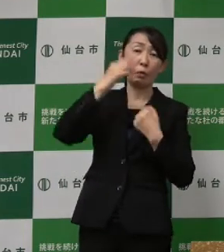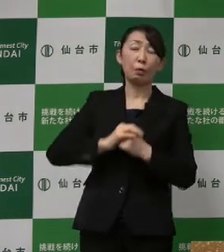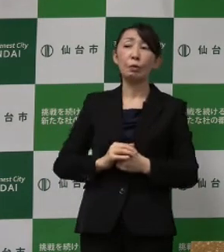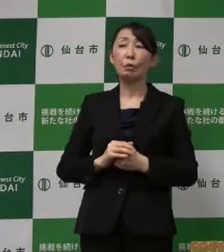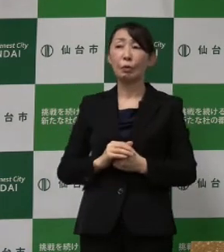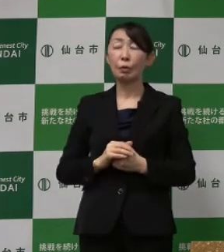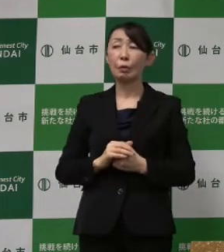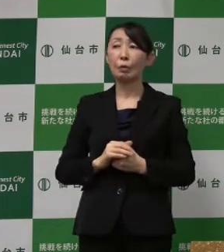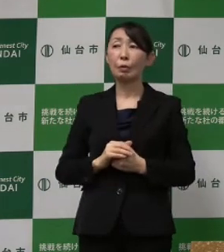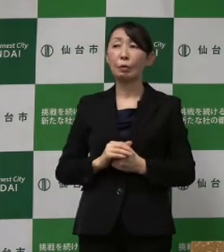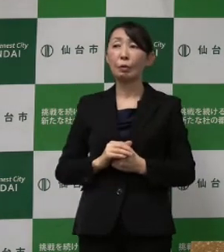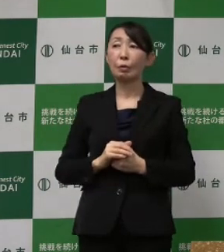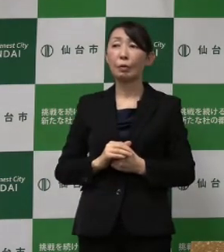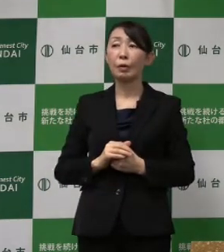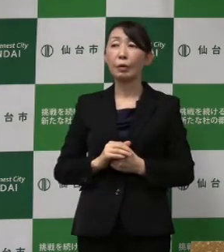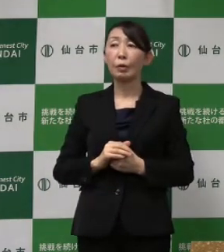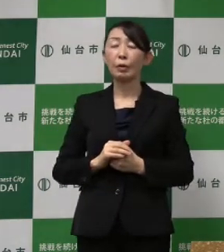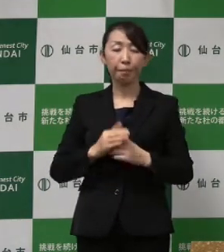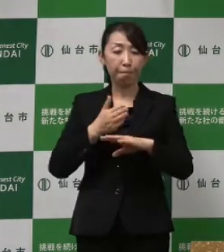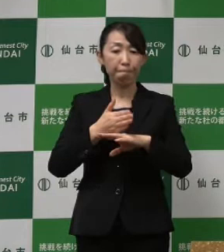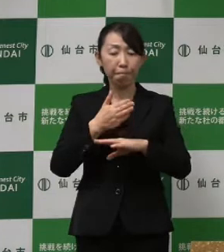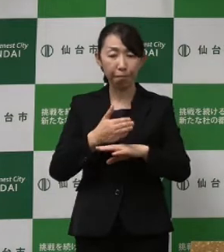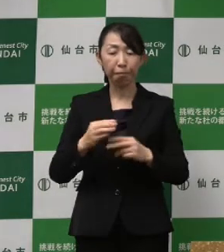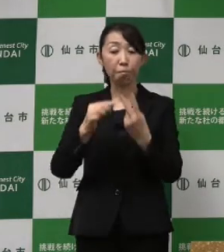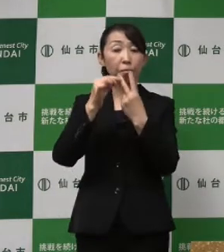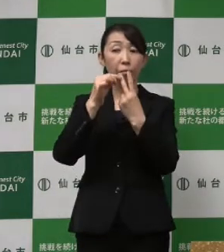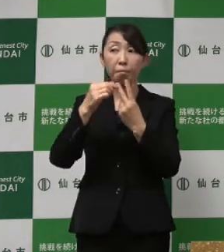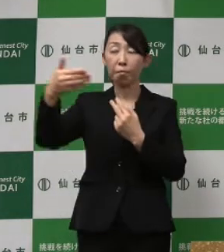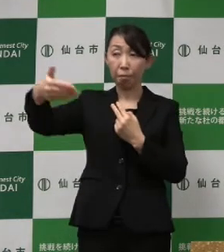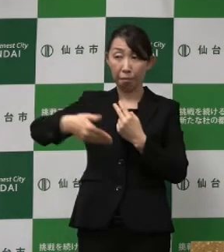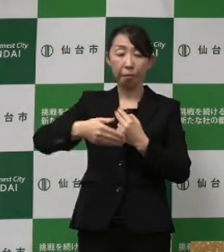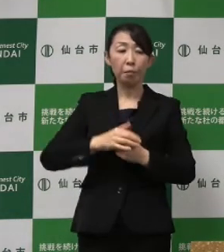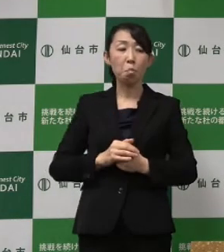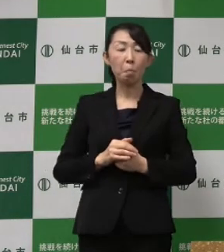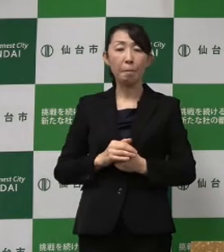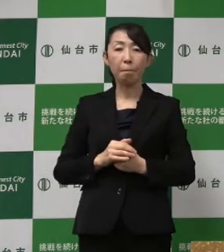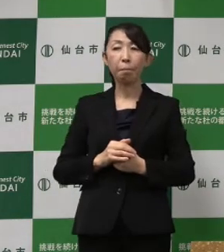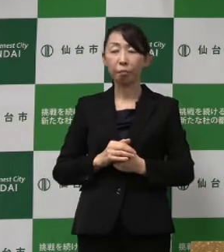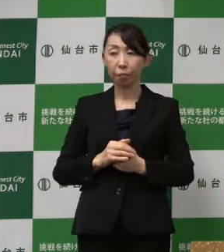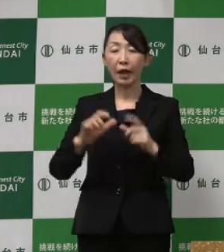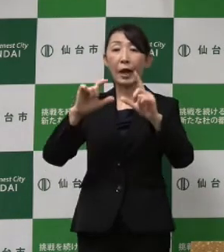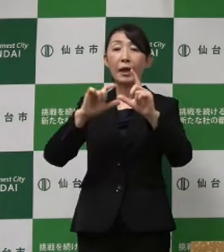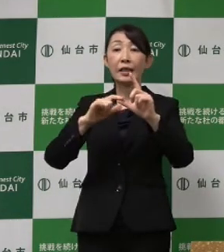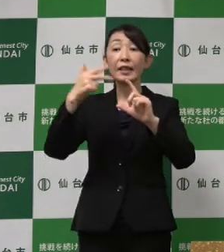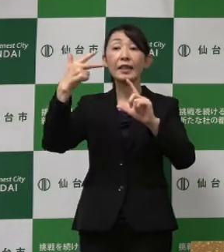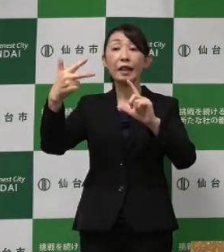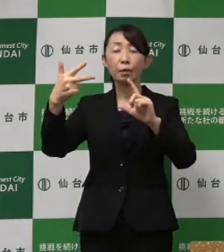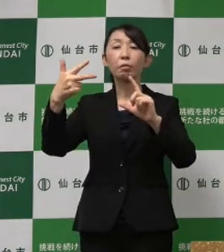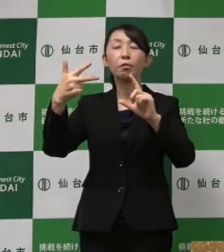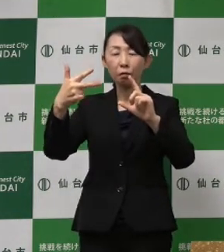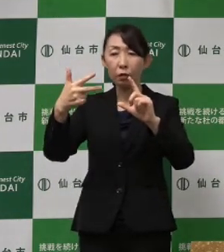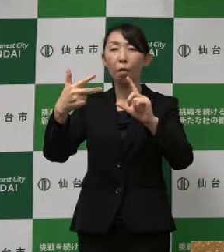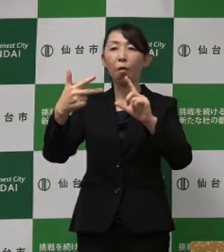。 ありがとうございます。あともう1点、すでに G7、本会議も関係閣僚